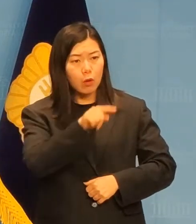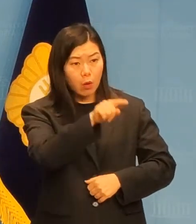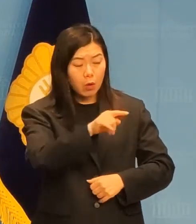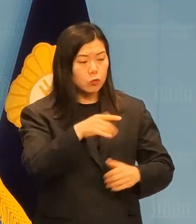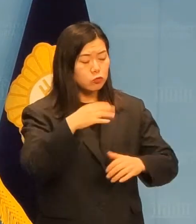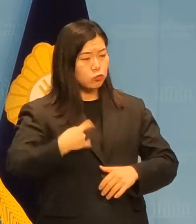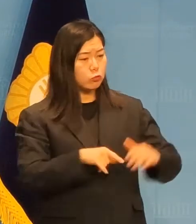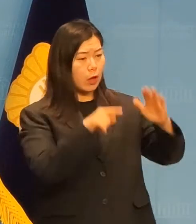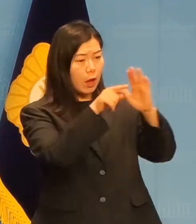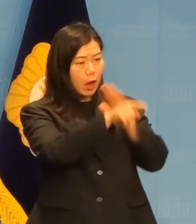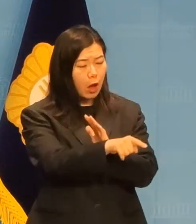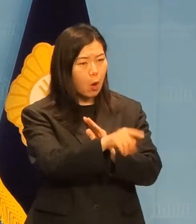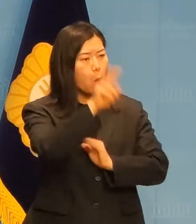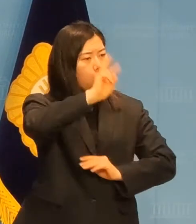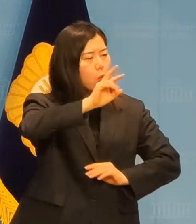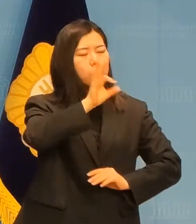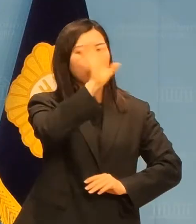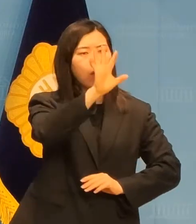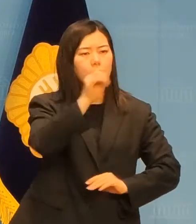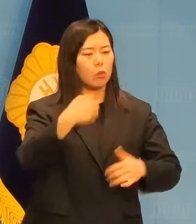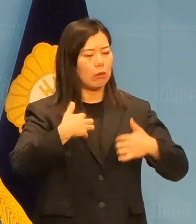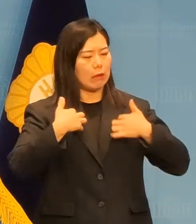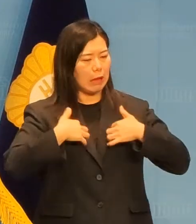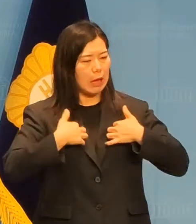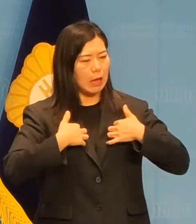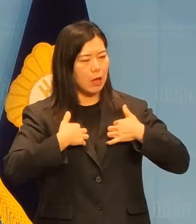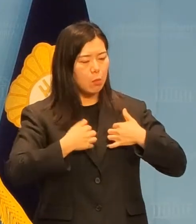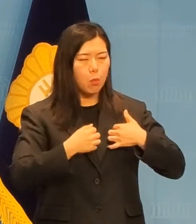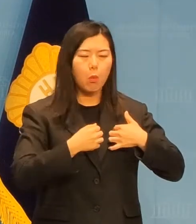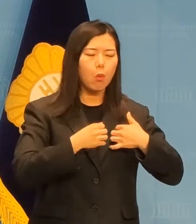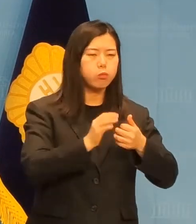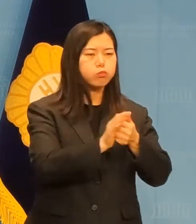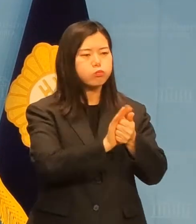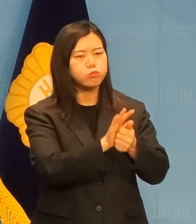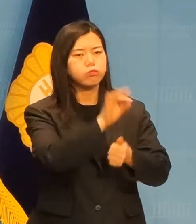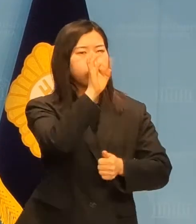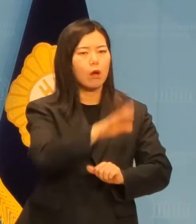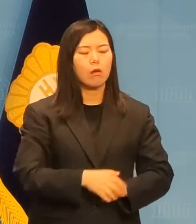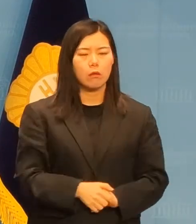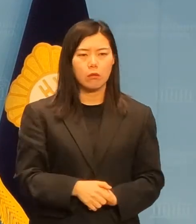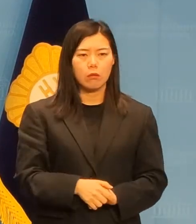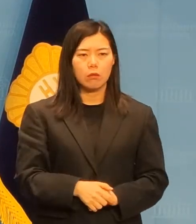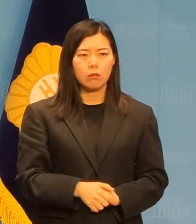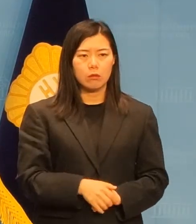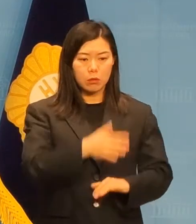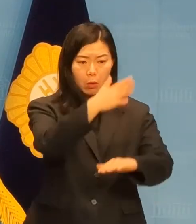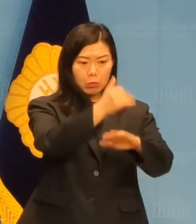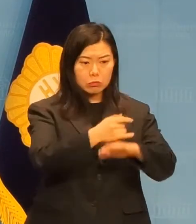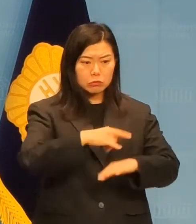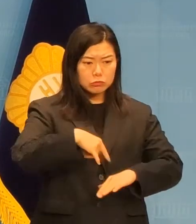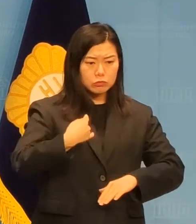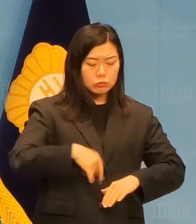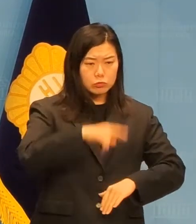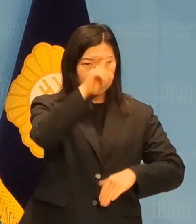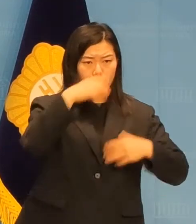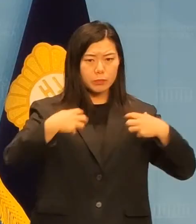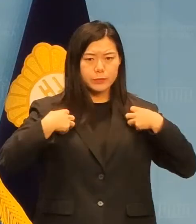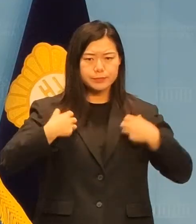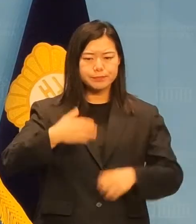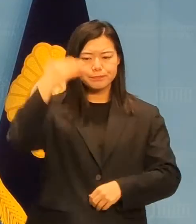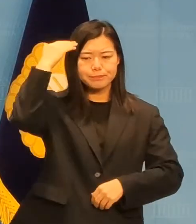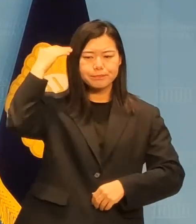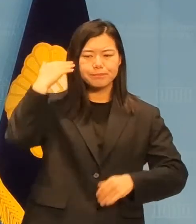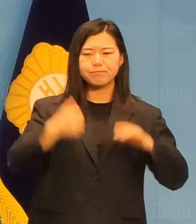없었고 게임도 서비스할 수 없었습니다. 결국 중국 정부의 한한령 조치는